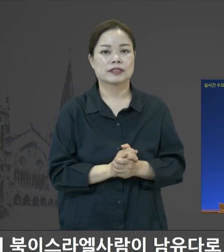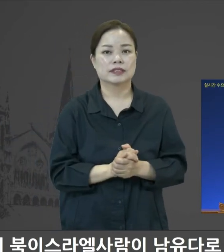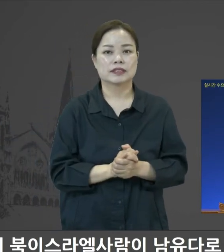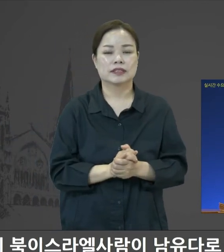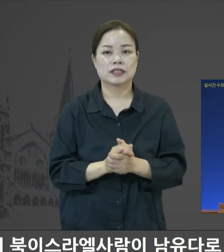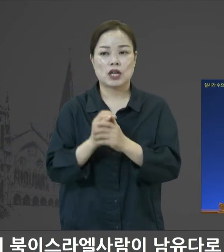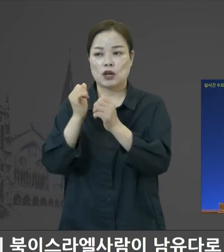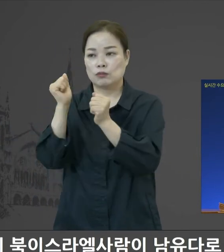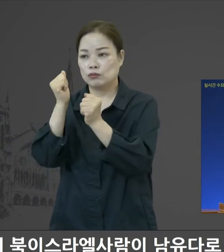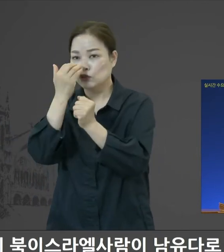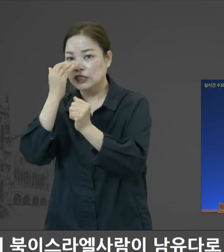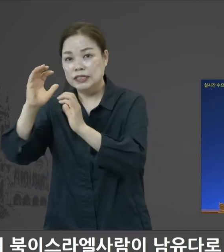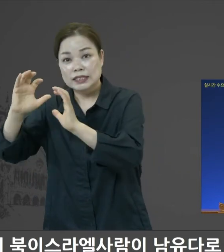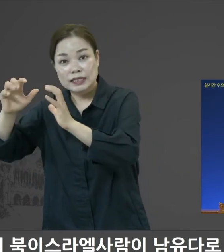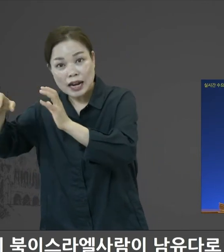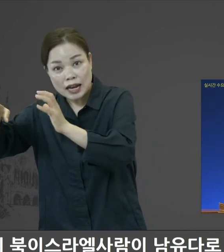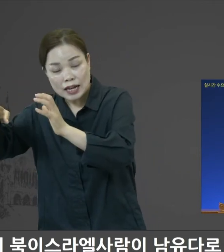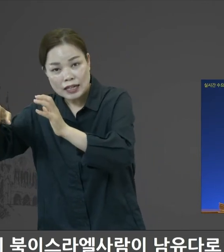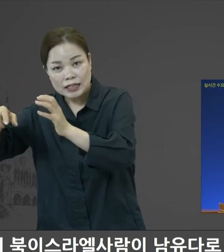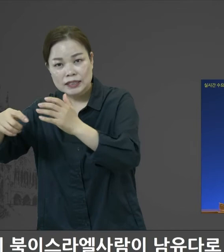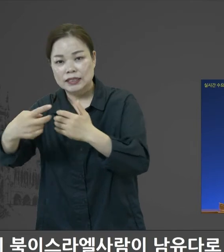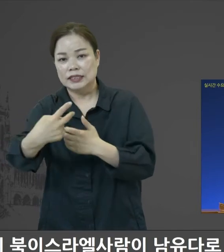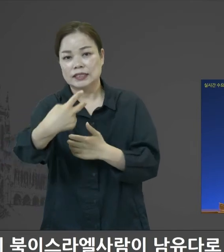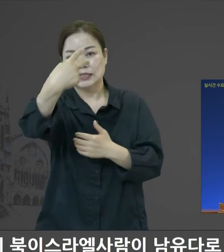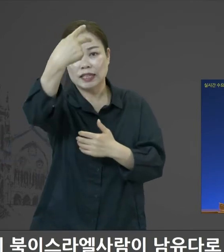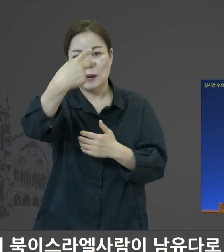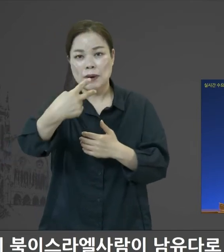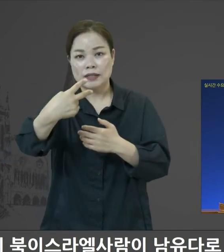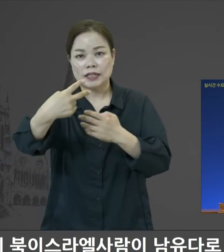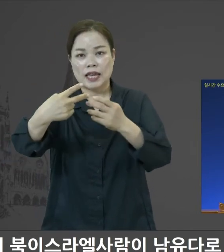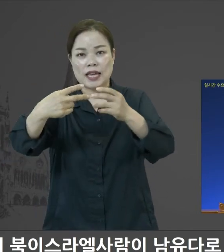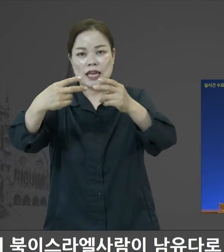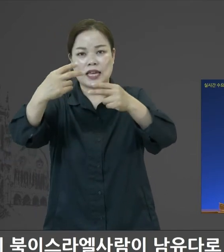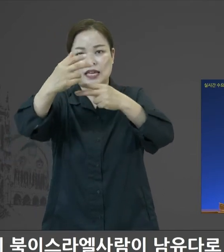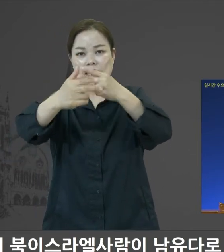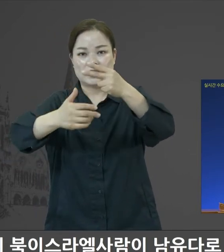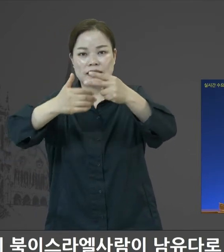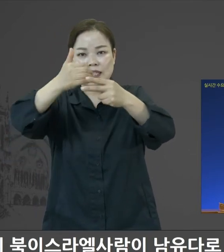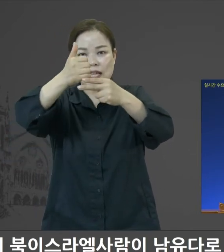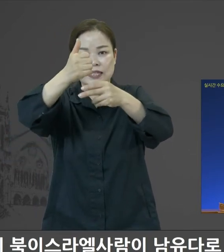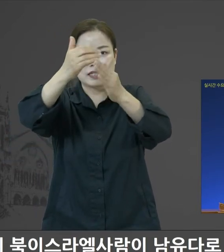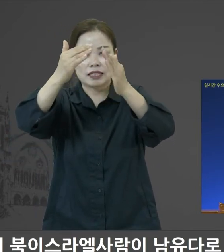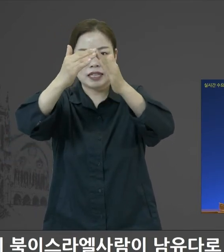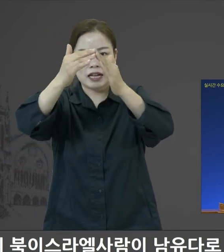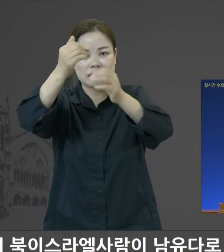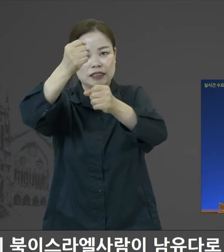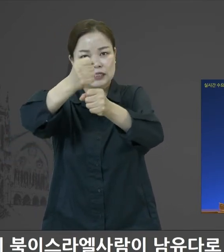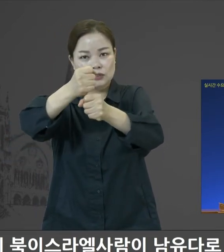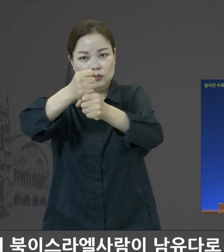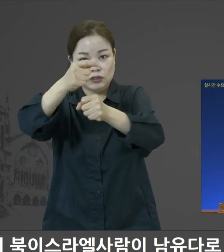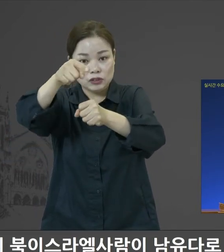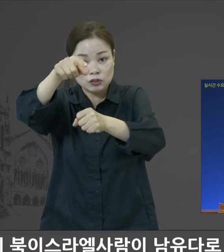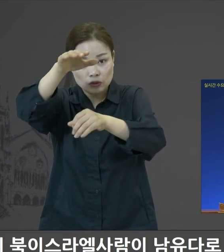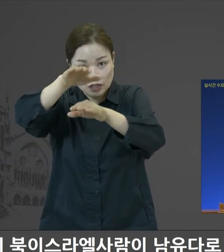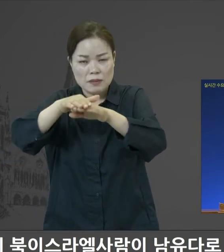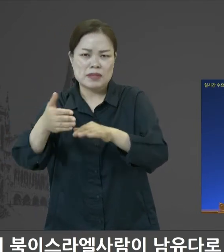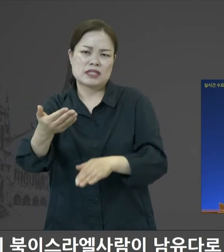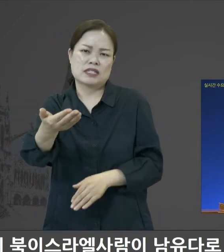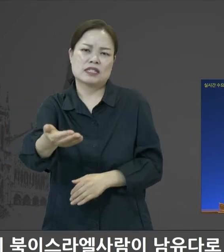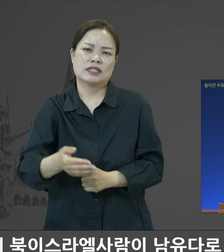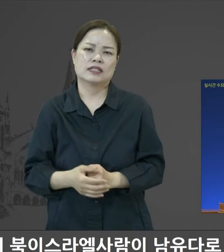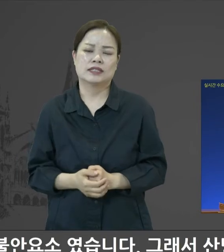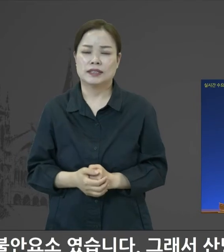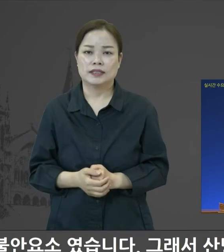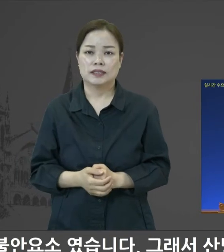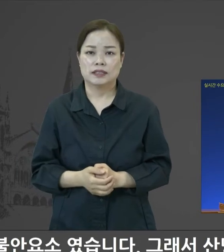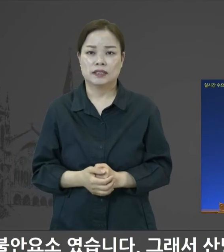그래서 북이스라엘은 사마리아에 산당을 짓고 그곳에서 예배를 드리게 만들죠. 더